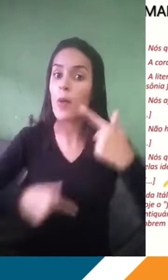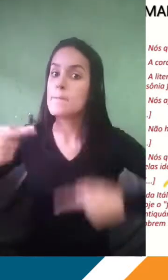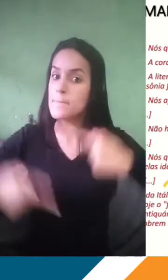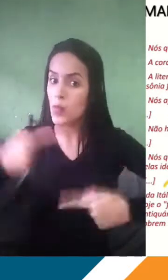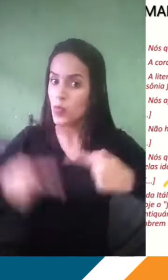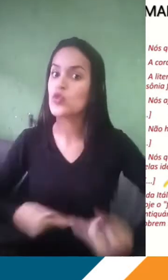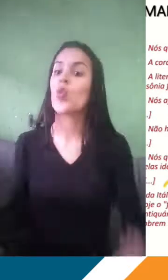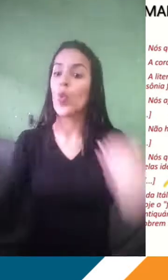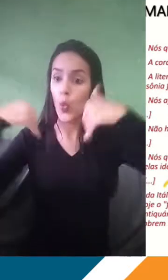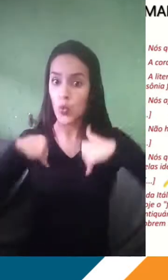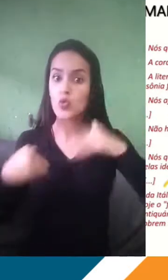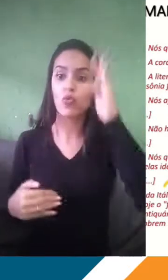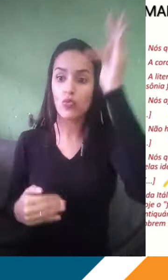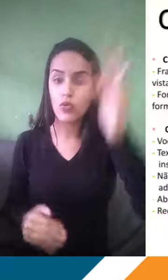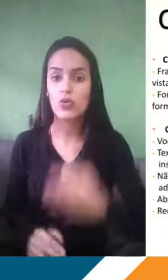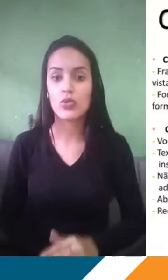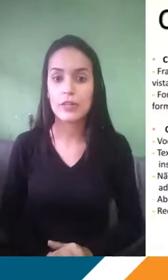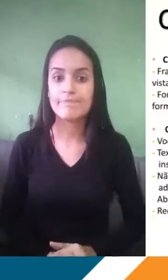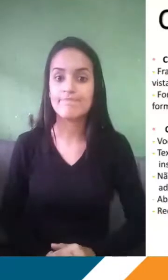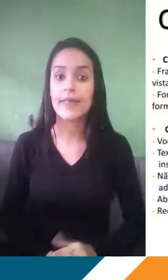como propaganda para o fascismo.